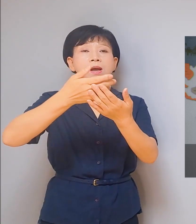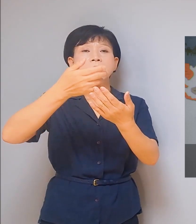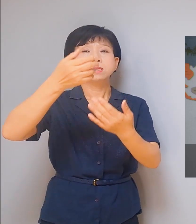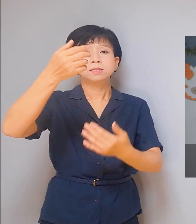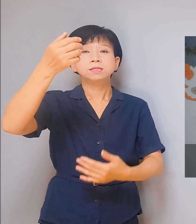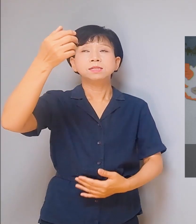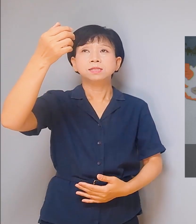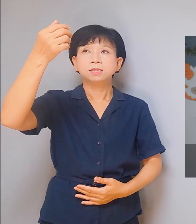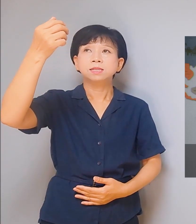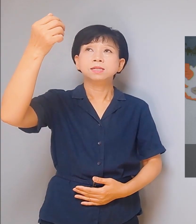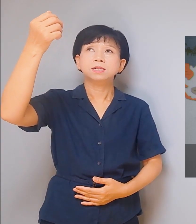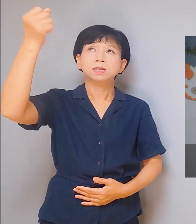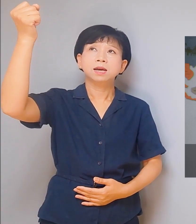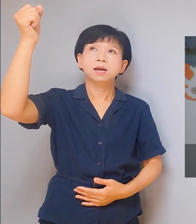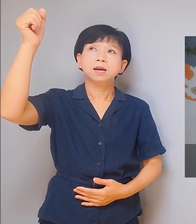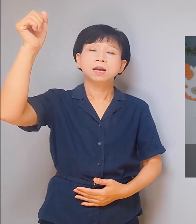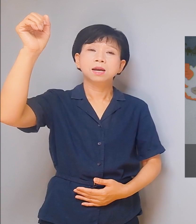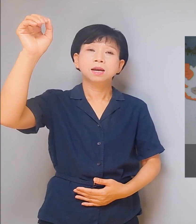높임을